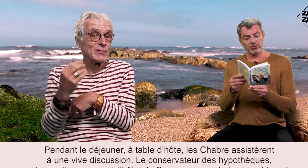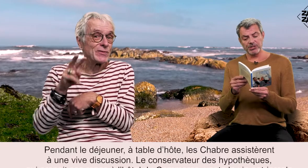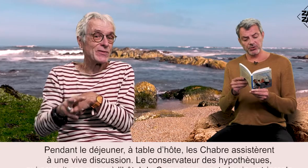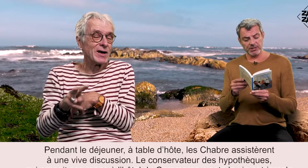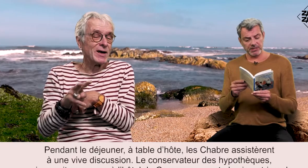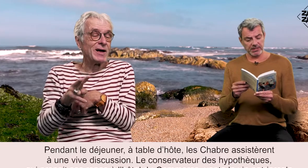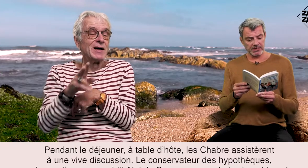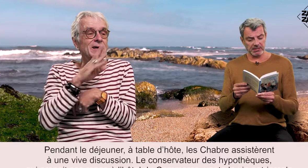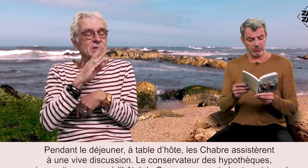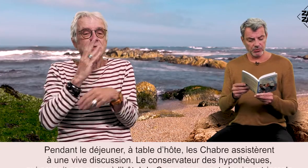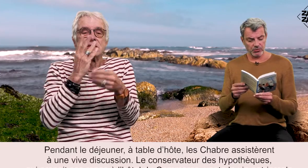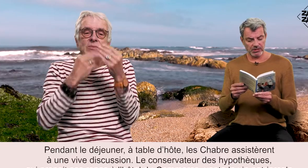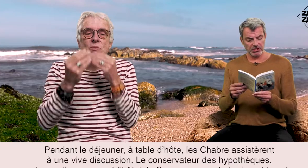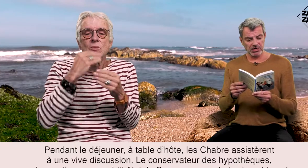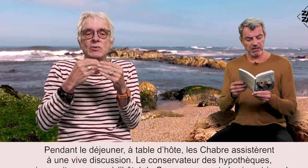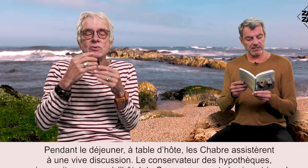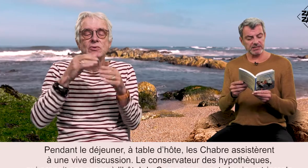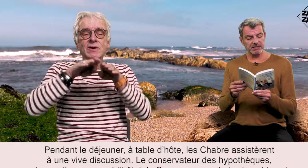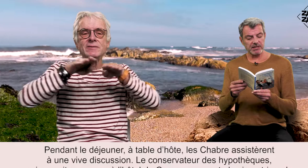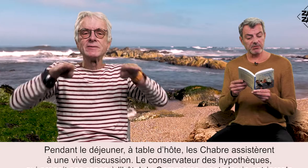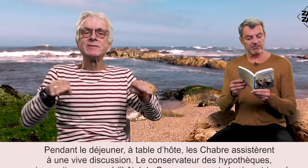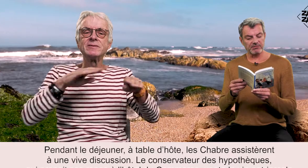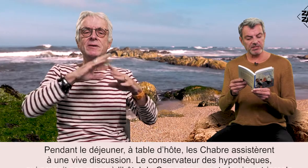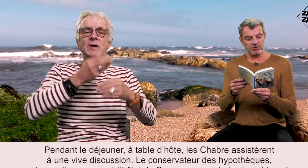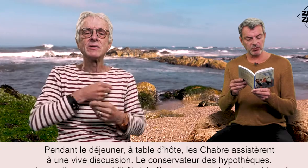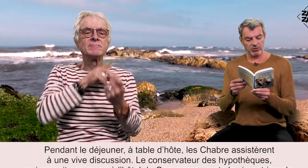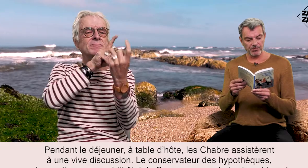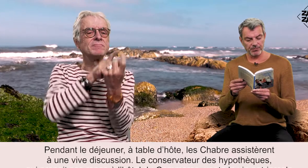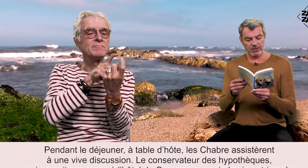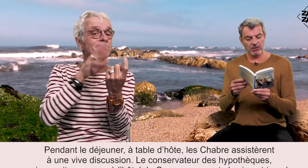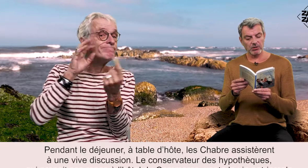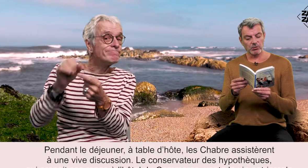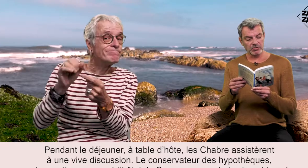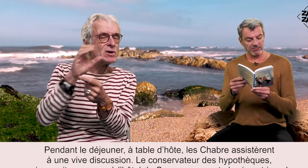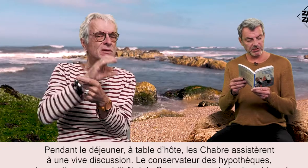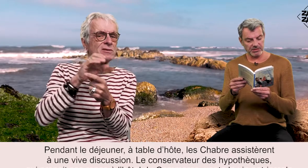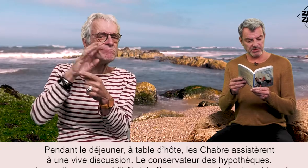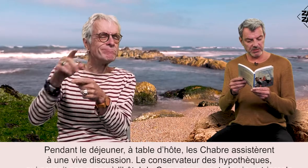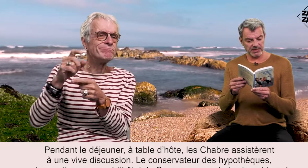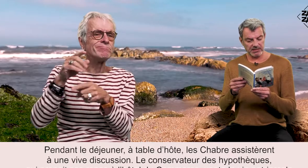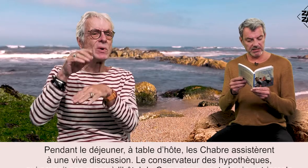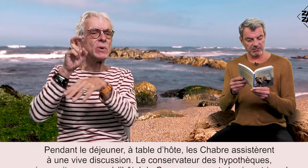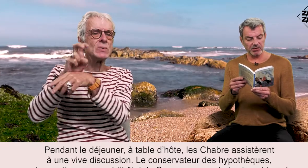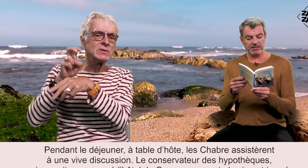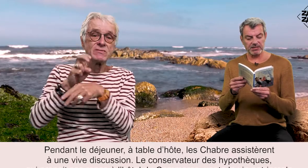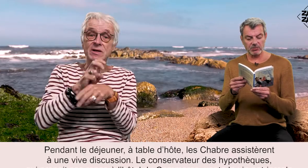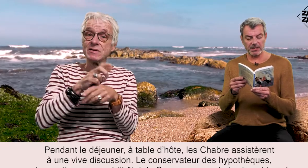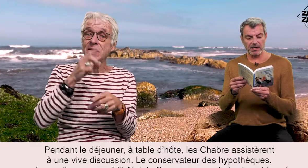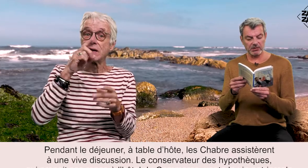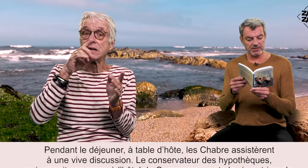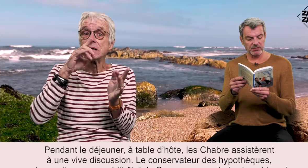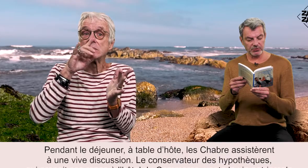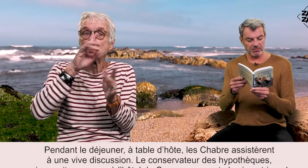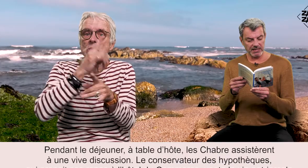» Pendant le déjeuner, à la table d'hôte, les chabres assistèrent à une vive discussion. Le conservateur des hypothèques, qui prenait ses